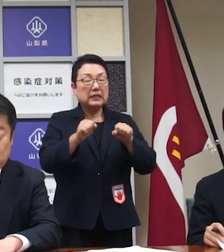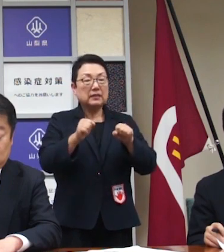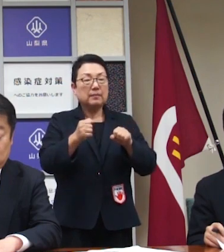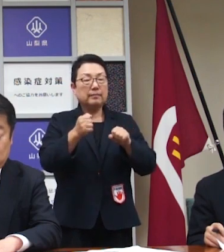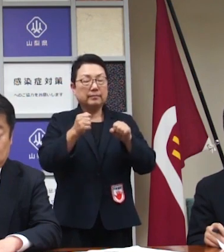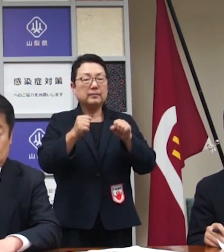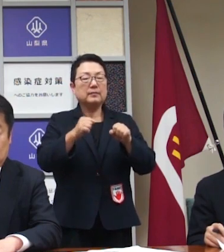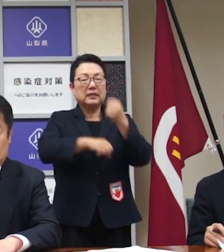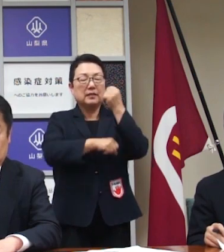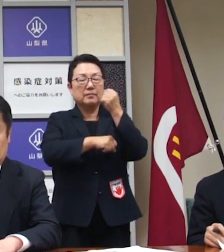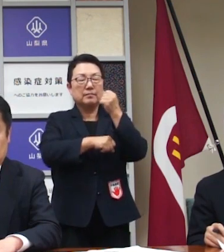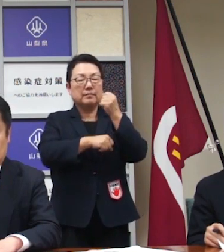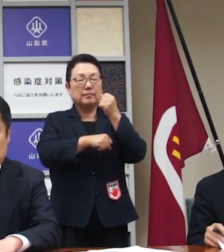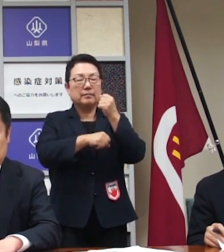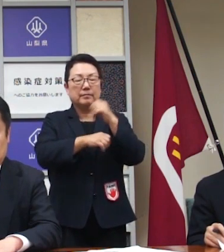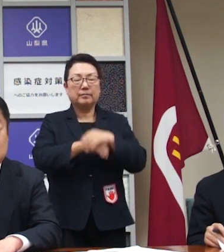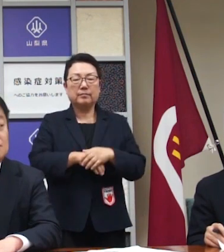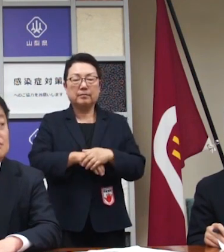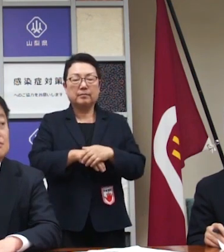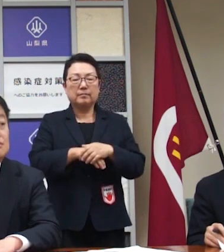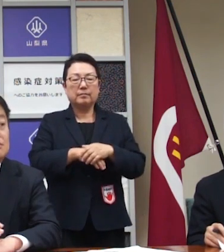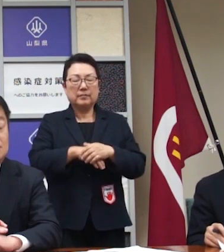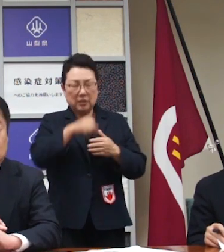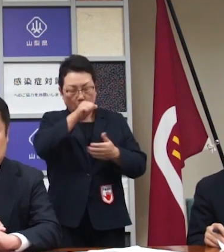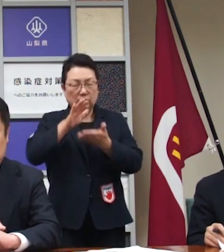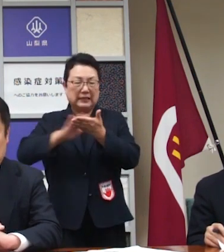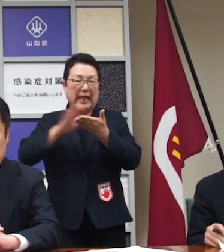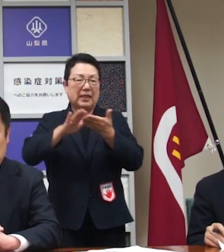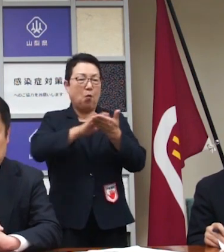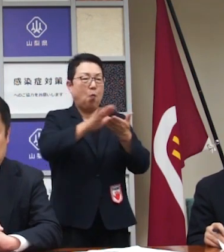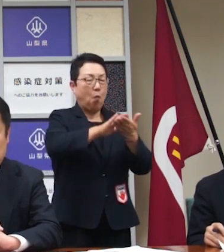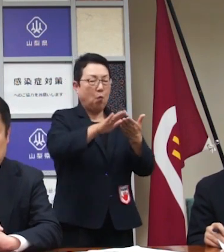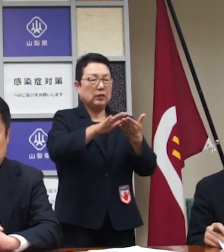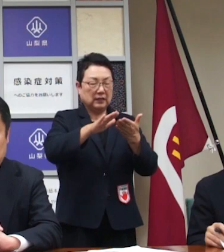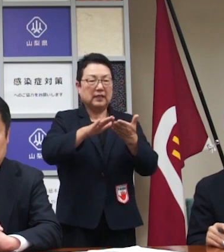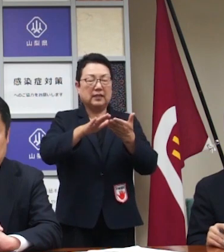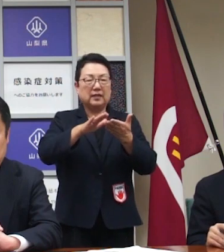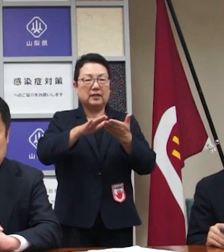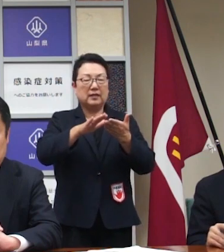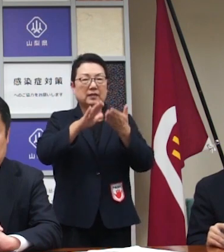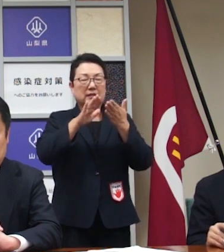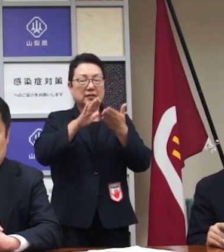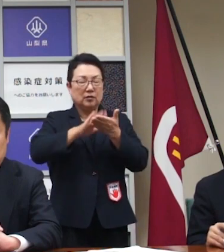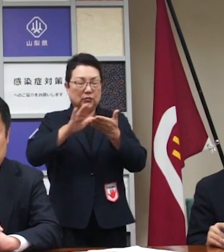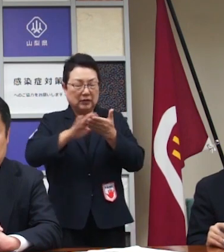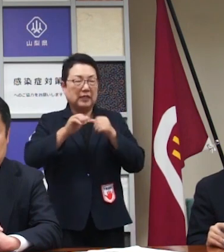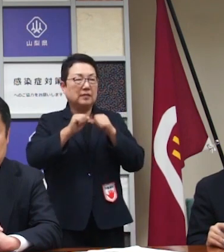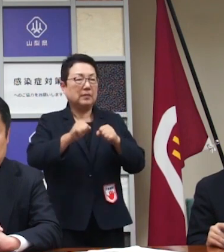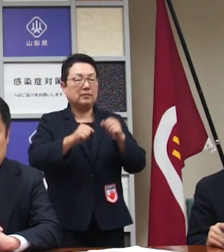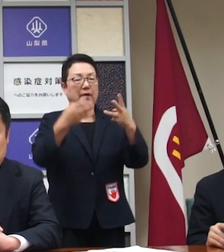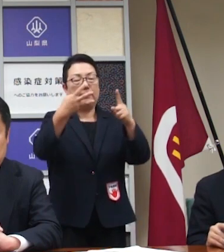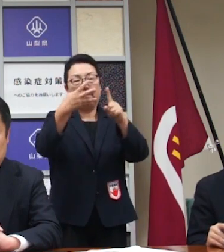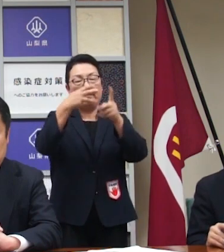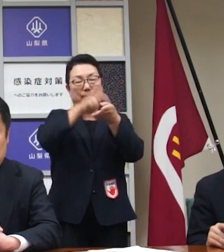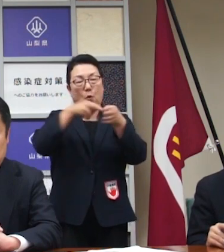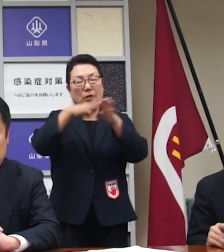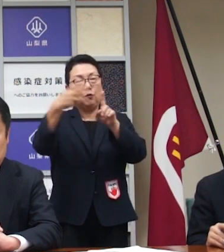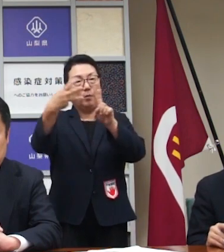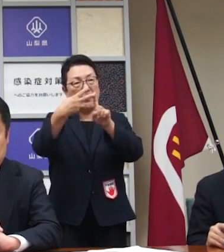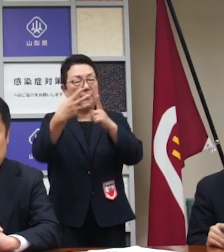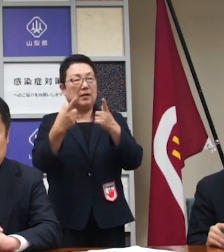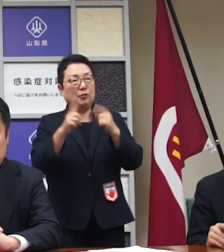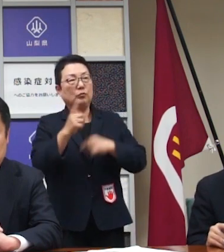。 基本的によく清掃しておられる医療機関だと認識をしています。 B についてもですか。